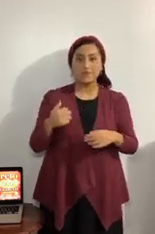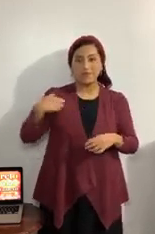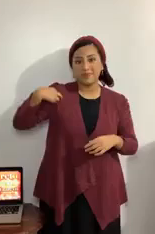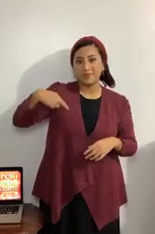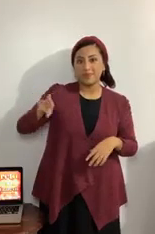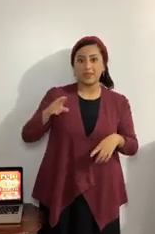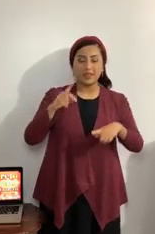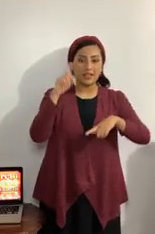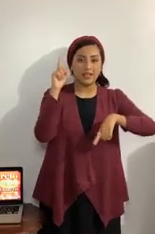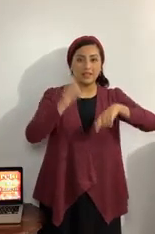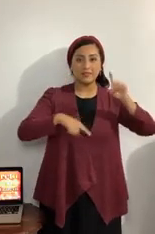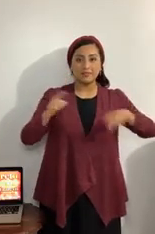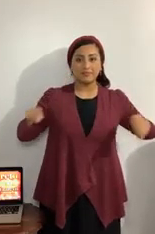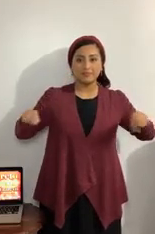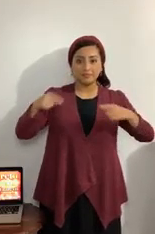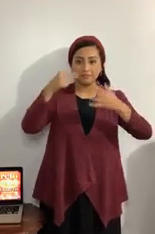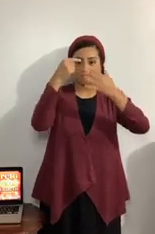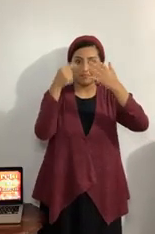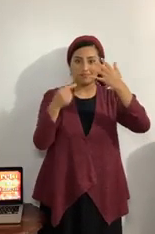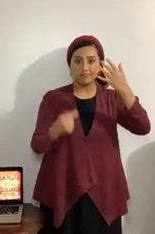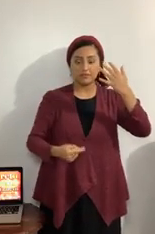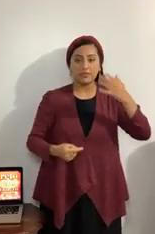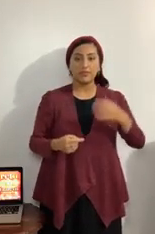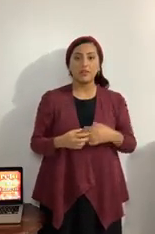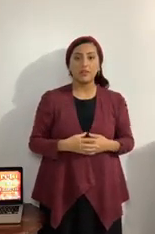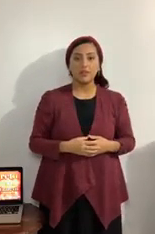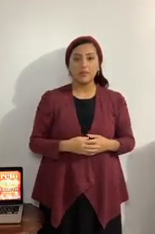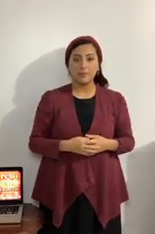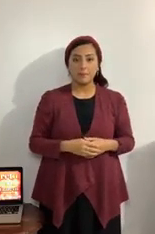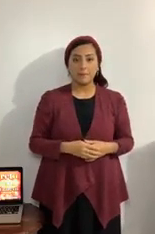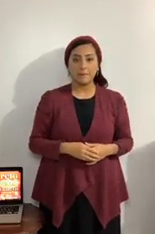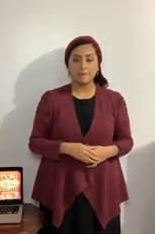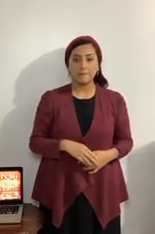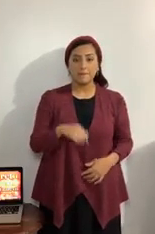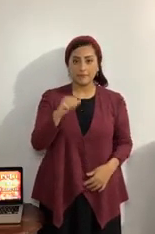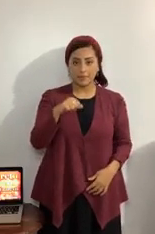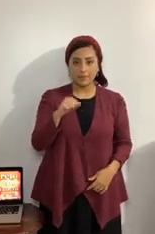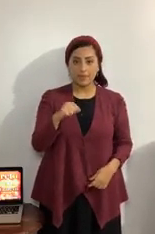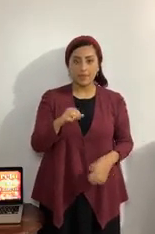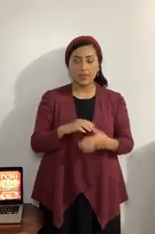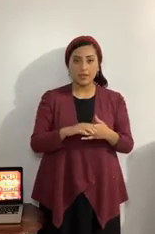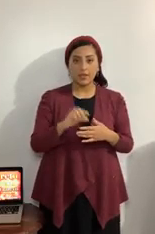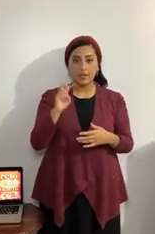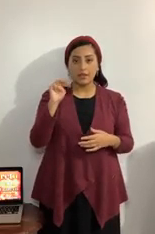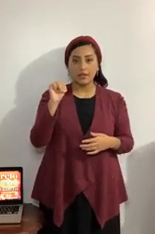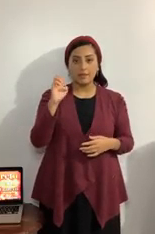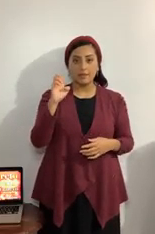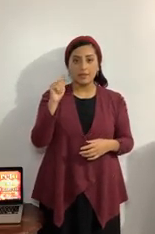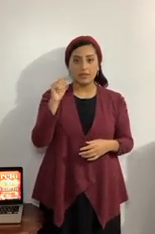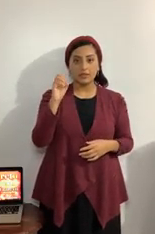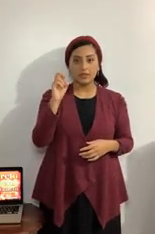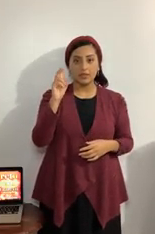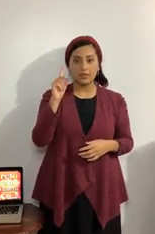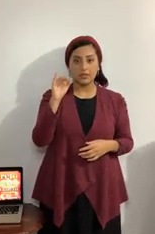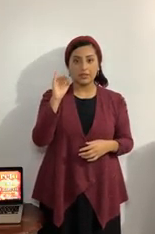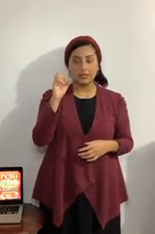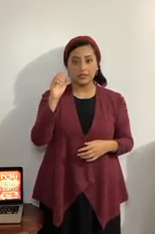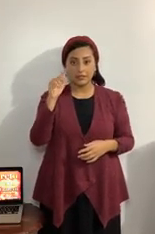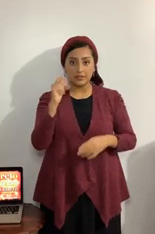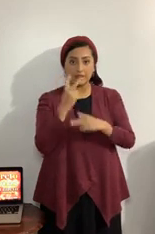presbiterianas, anglicanas, metodistas, que aunque ciertamente el metodista guarda el sábado, pero no lo guarda como lo demanda